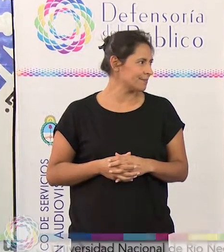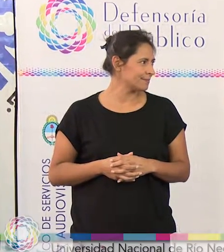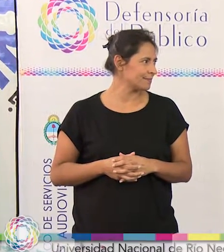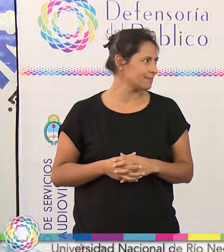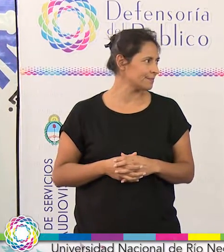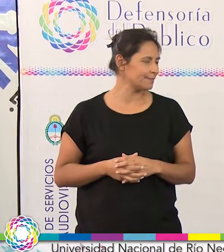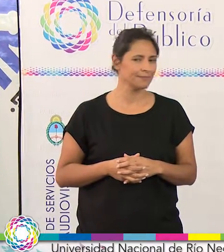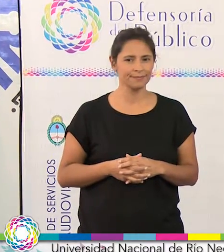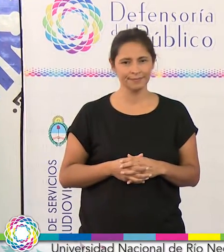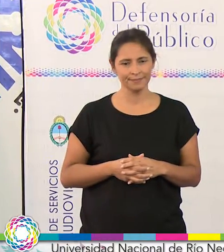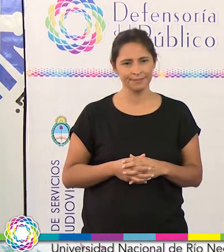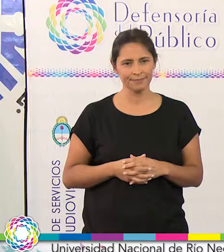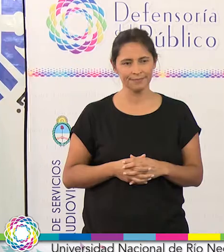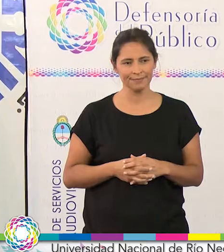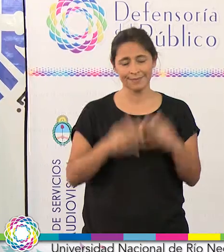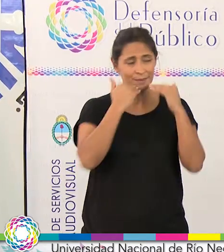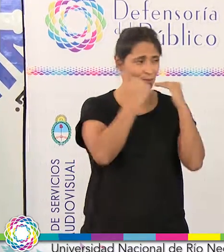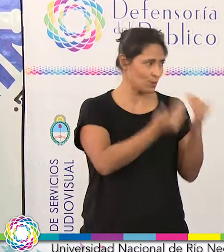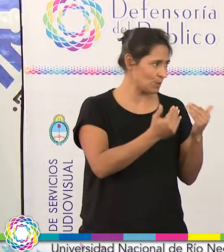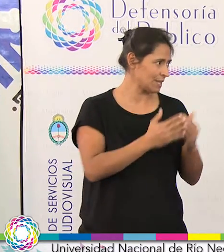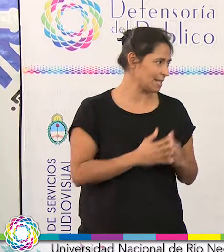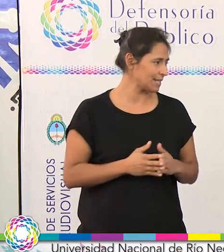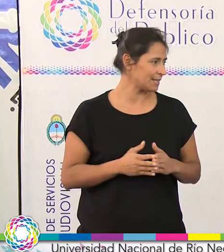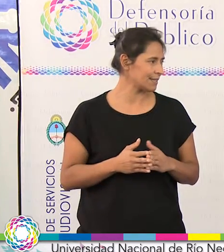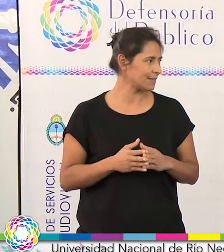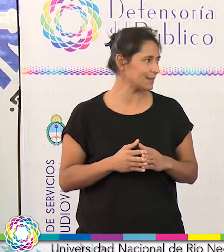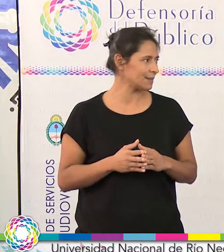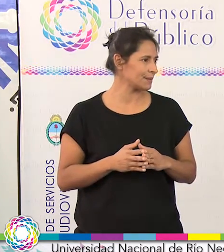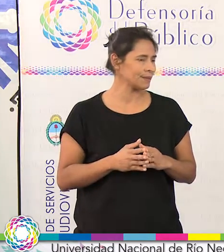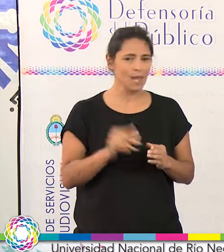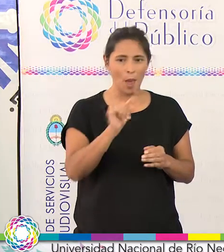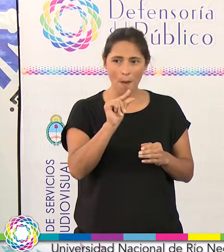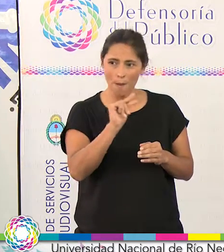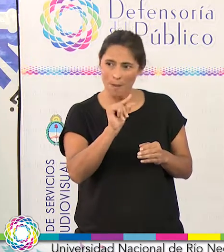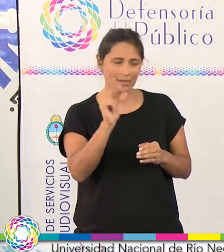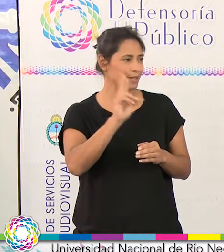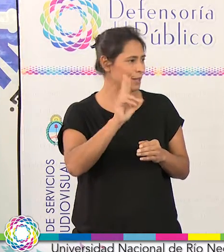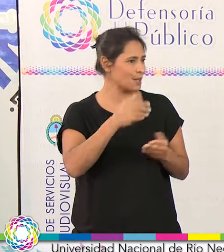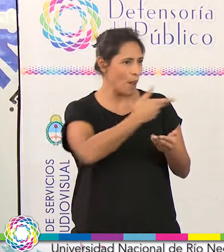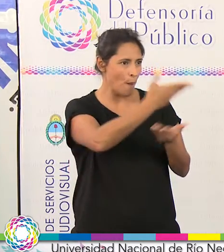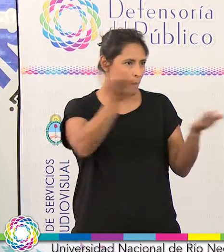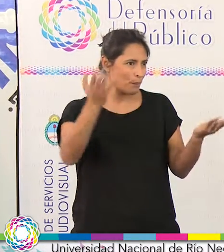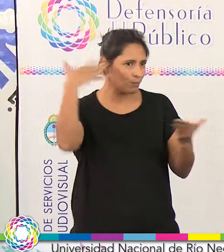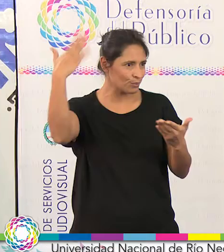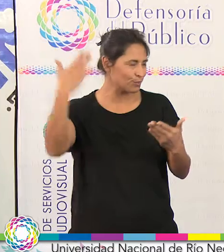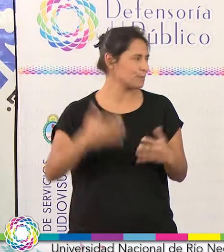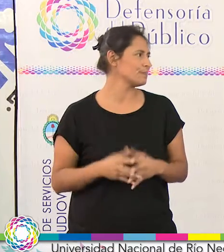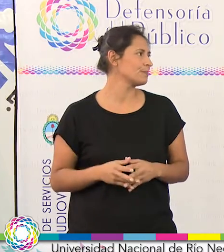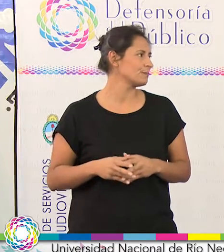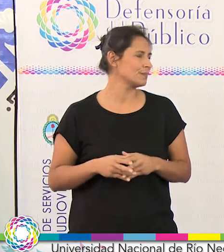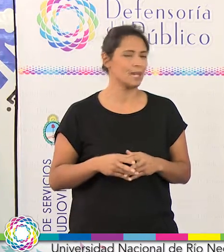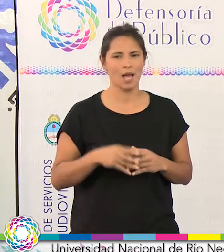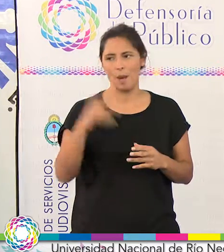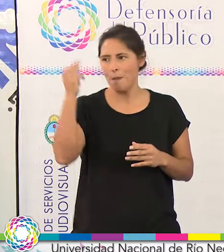Bueno, muchas gracias en realidad por permitirnos y generar este espacio que nos parece